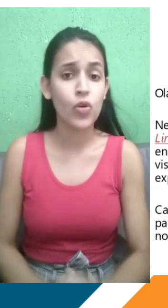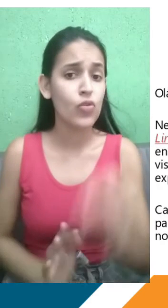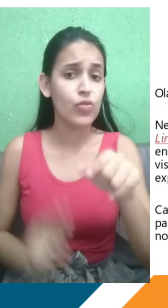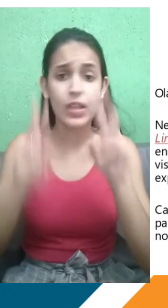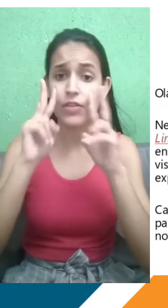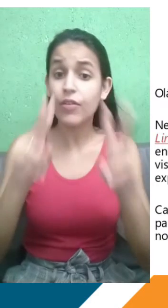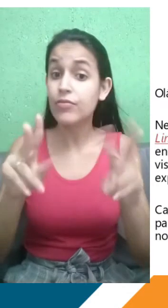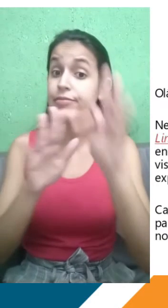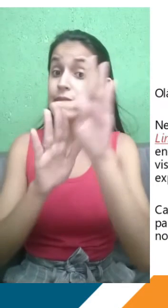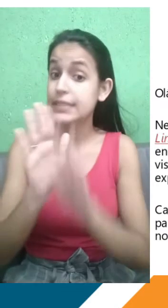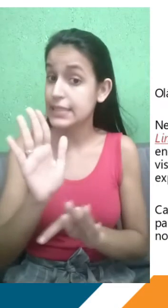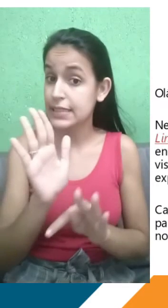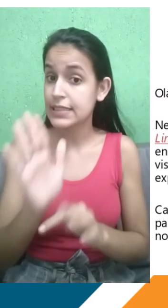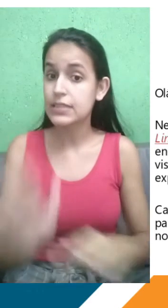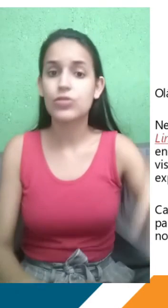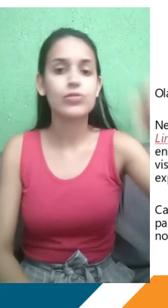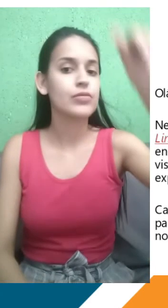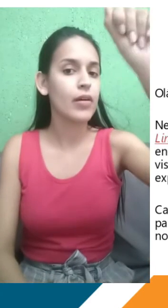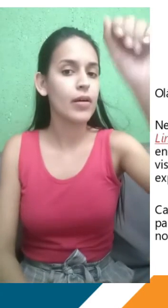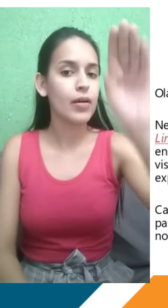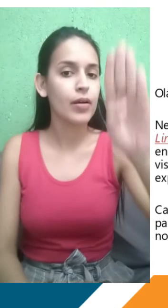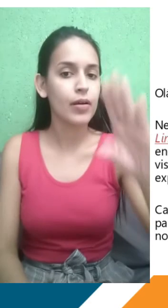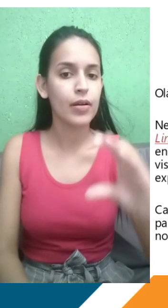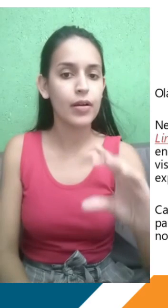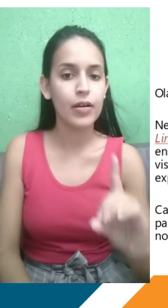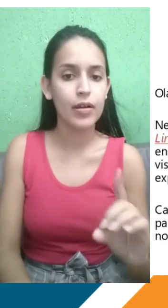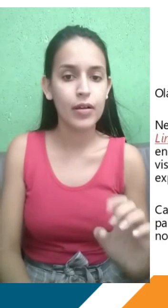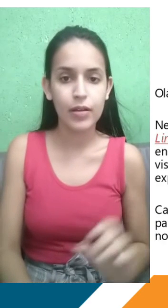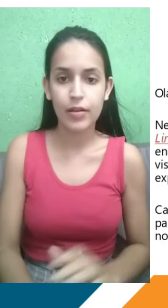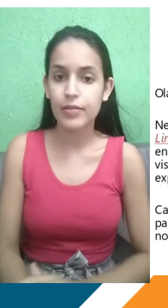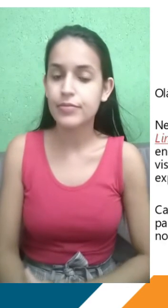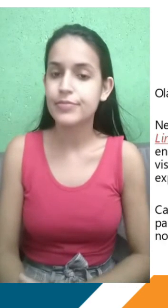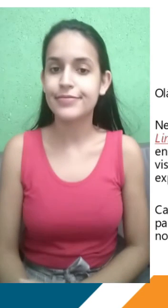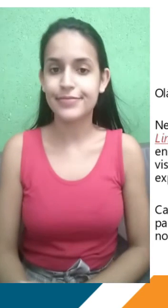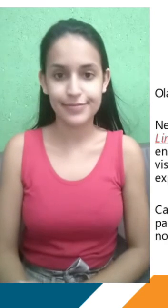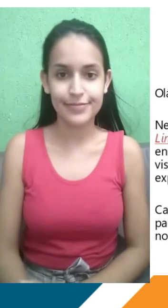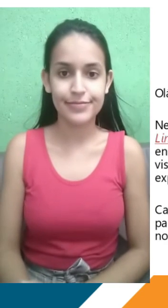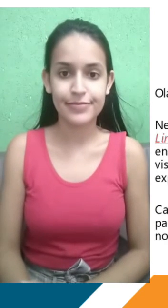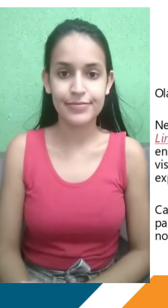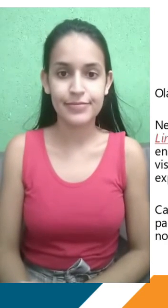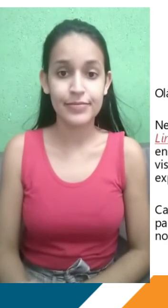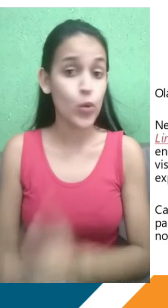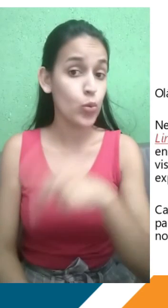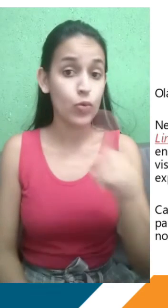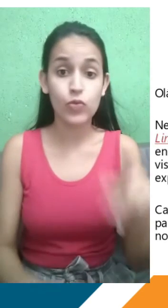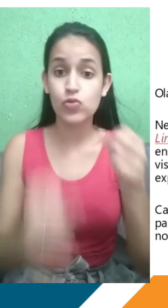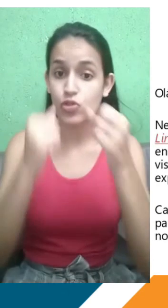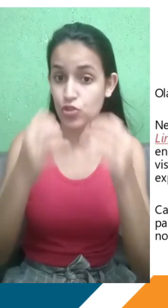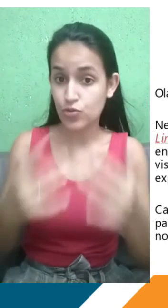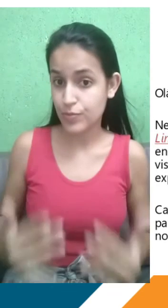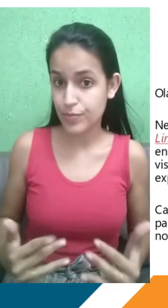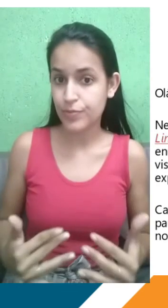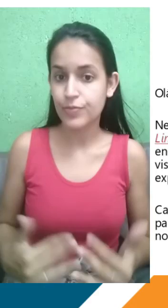acesso às explicações, você pode pausar o vídeo e depois retomá-lo. O importante é que você veja a melhor forma de nos acompanhar. Preparado